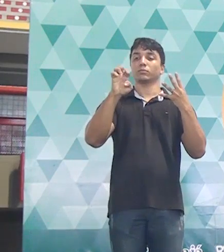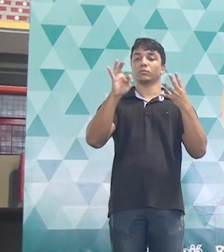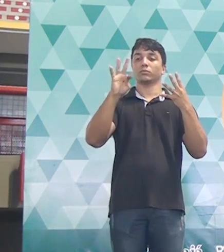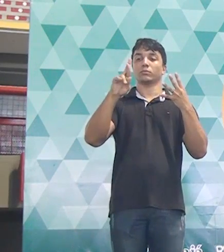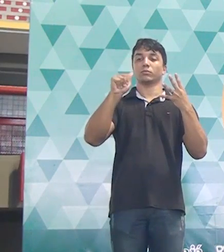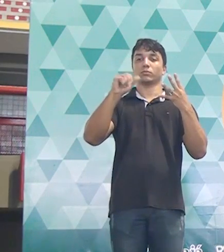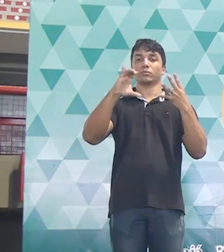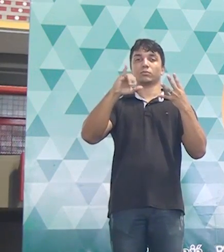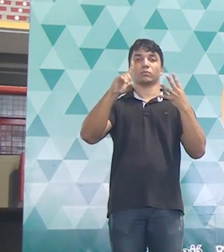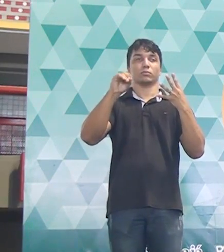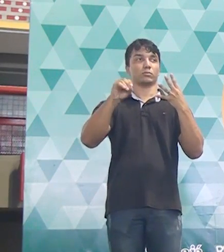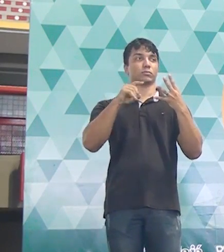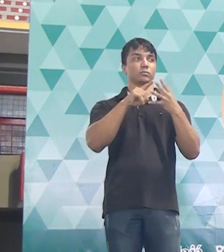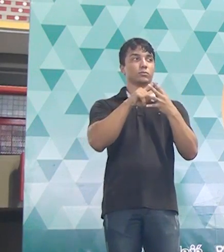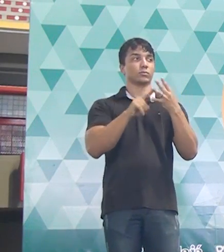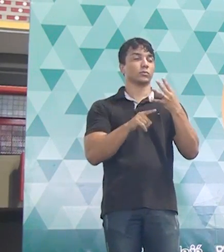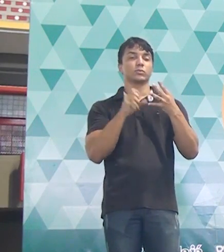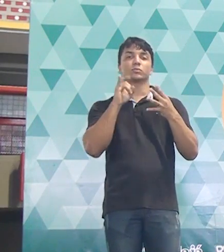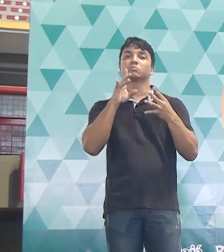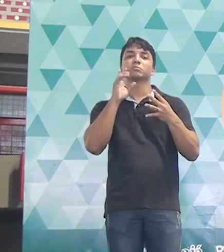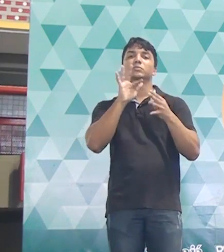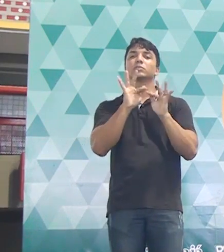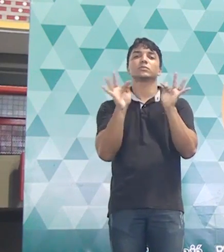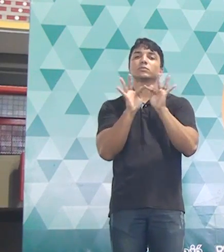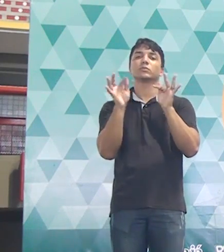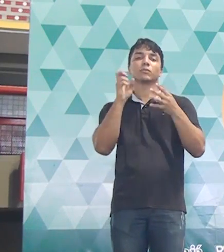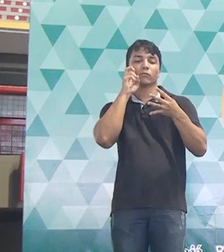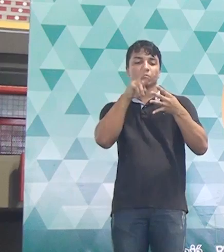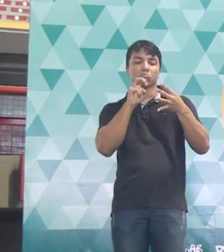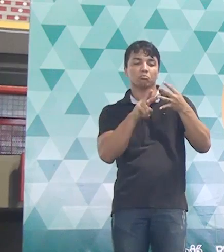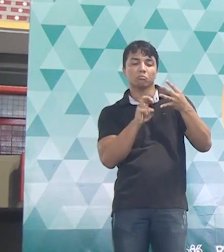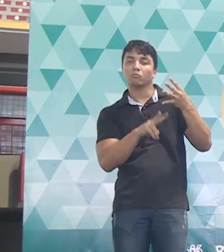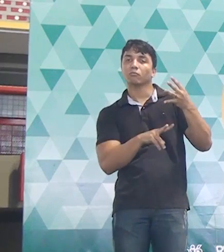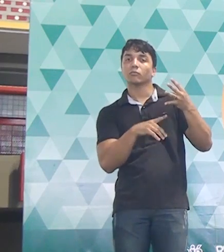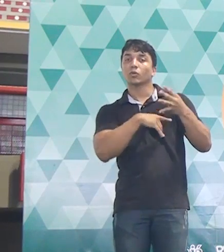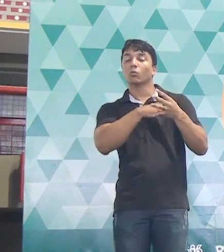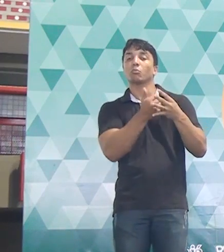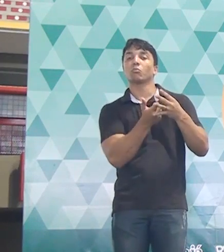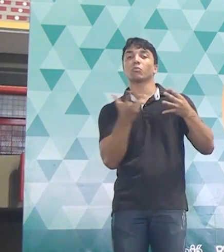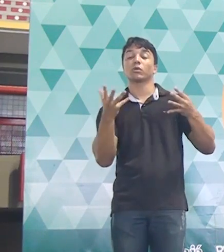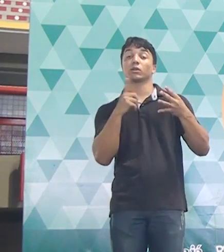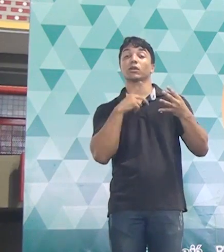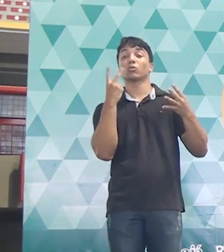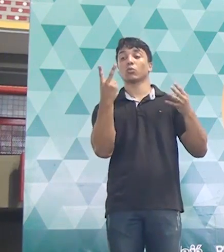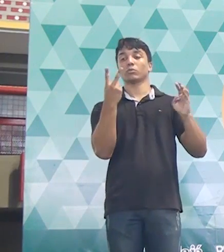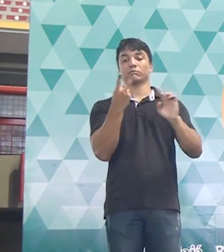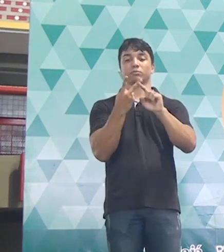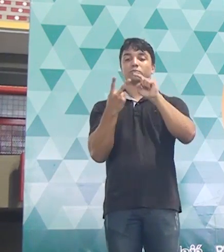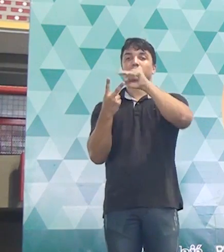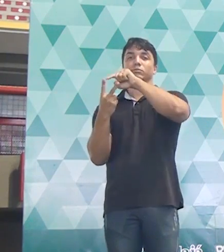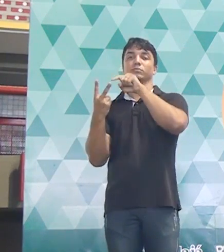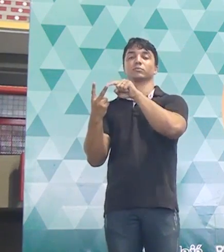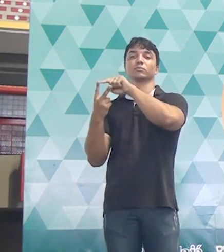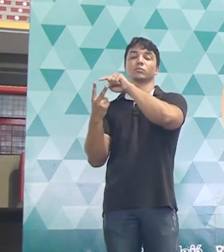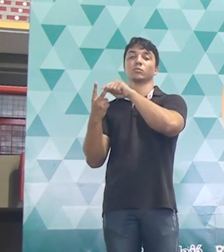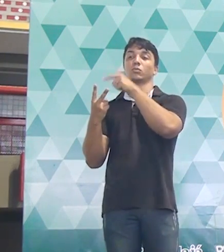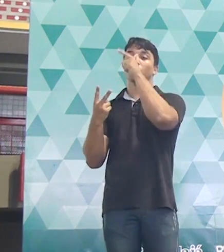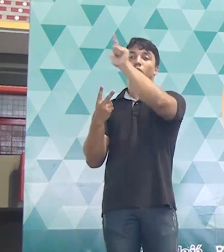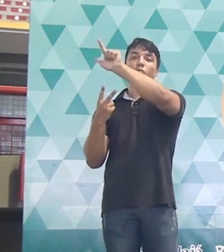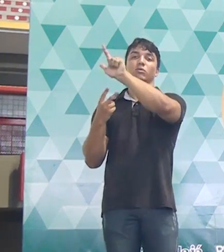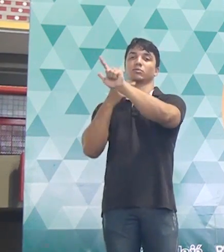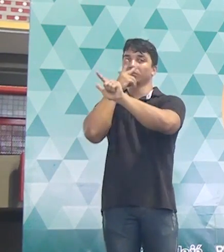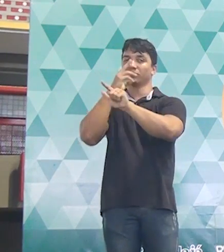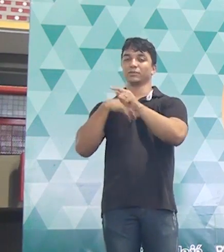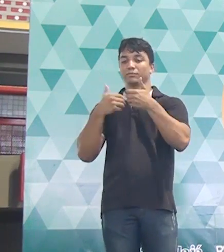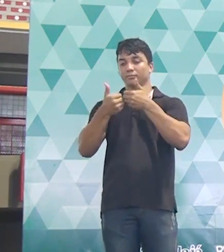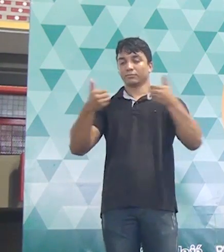tetrácido. É só ver quantos hidrogênios tem na fórmula. Só existem 2 exceções. Só existem 2 ácidos em